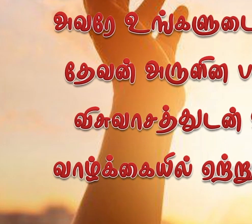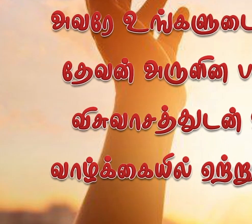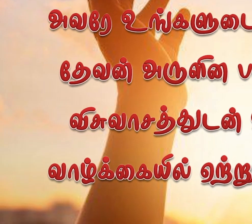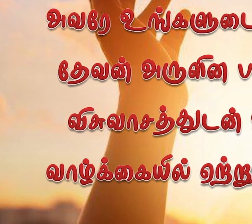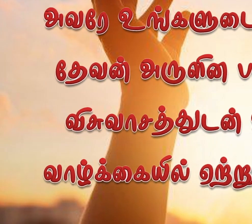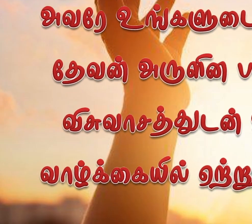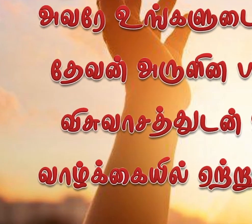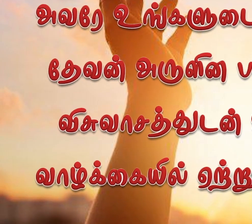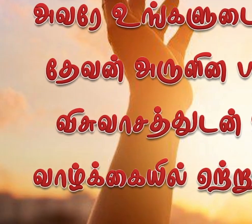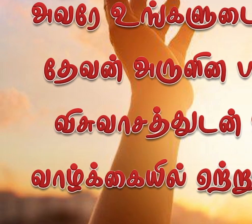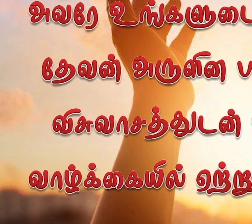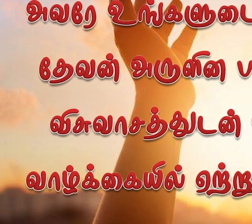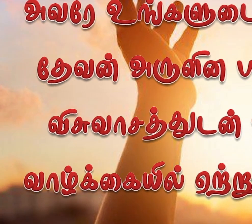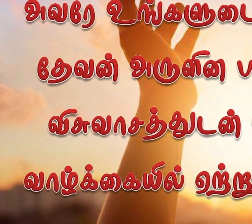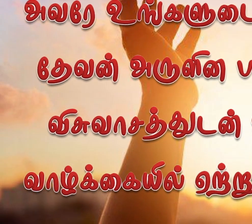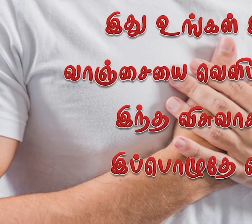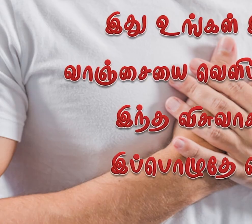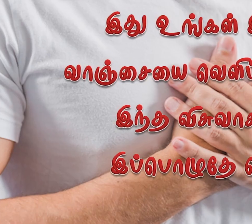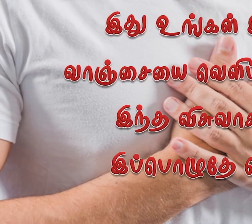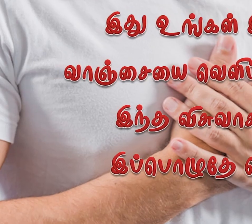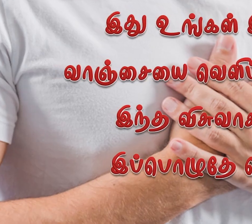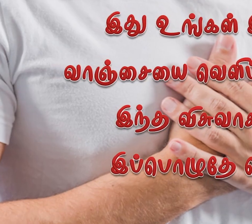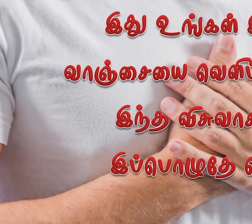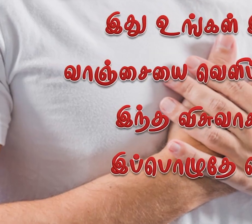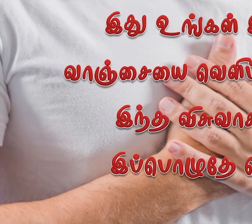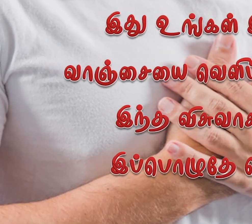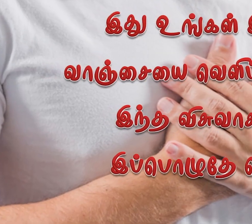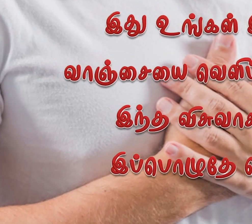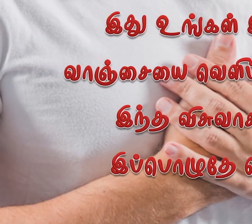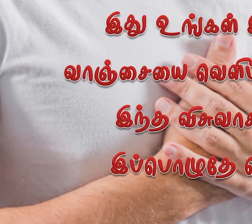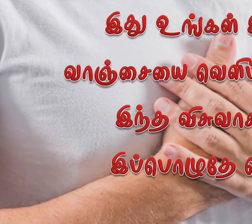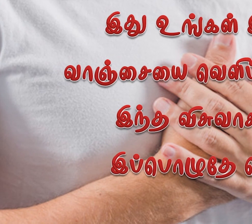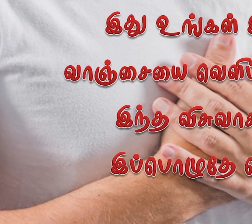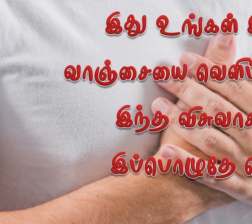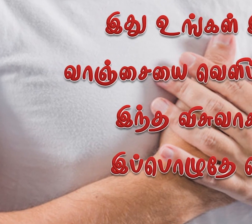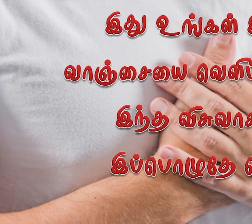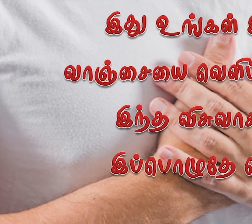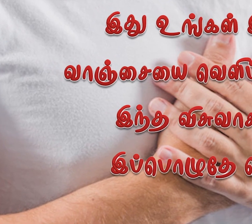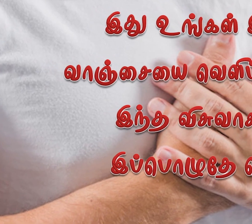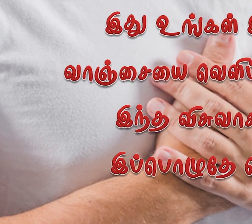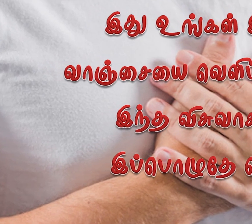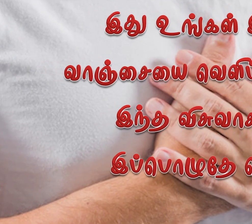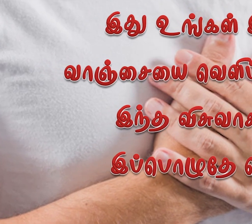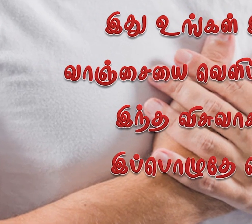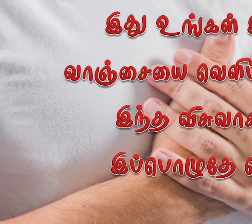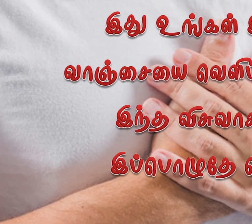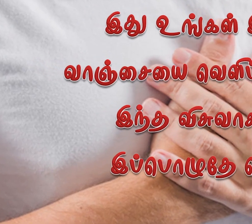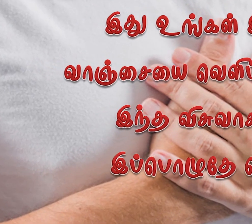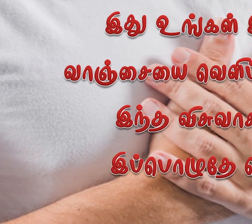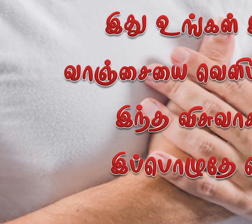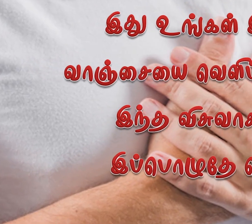விசுவாசத்துடன் அவரை உங்கள் வாழ்க்கையில் ஏற்றுக்கொள்ளுங்கள். இது உங்கள் இருதயத்தின் வாஞ்சியை வெளிப்படுத்துமானால் இந்த